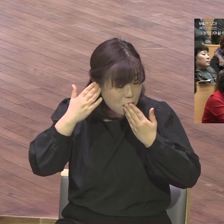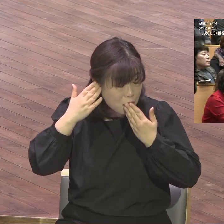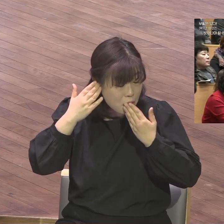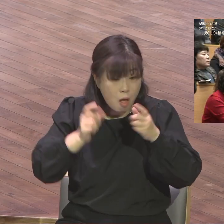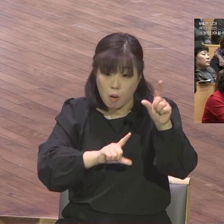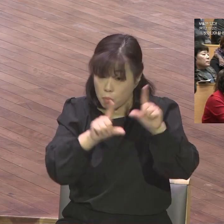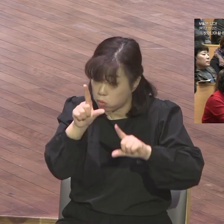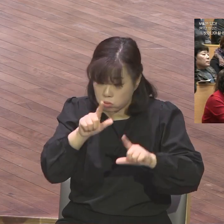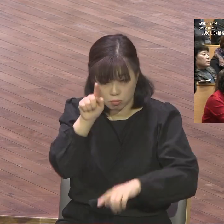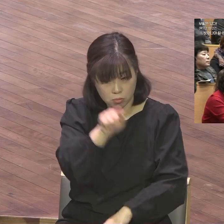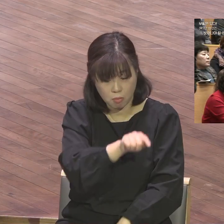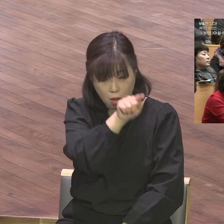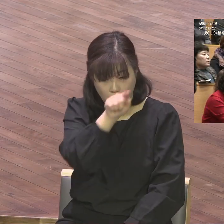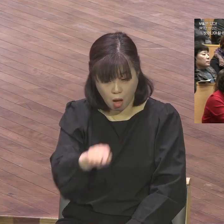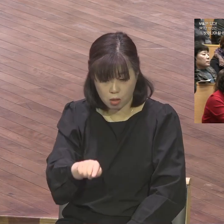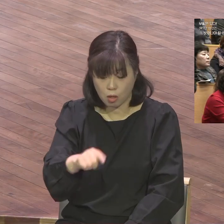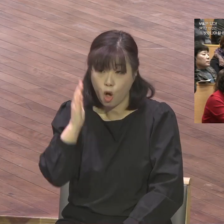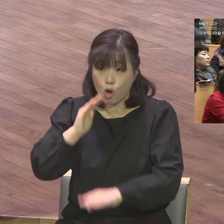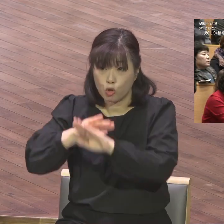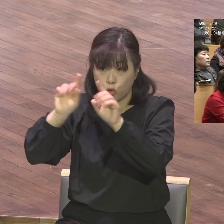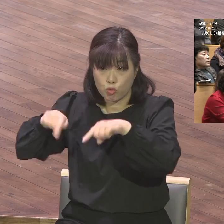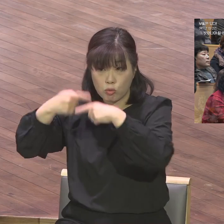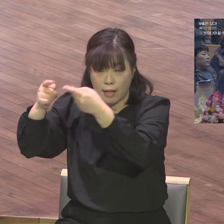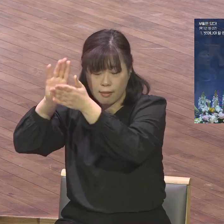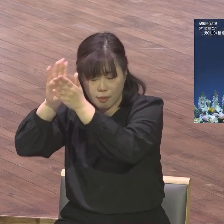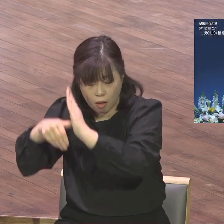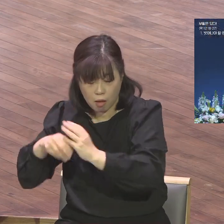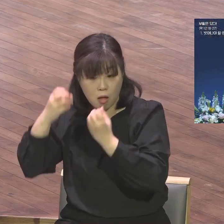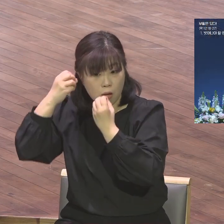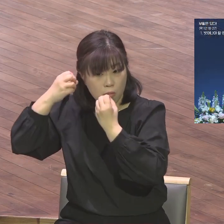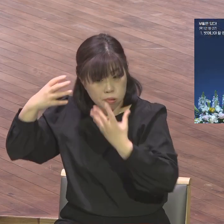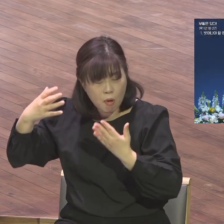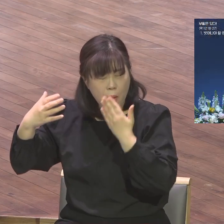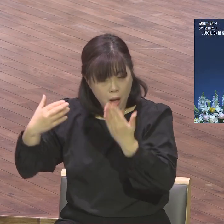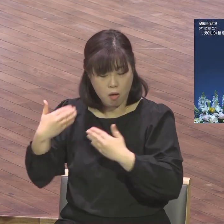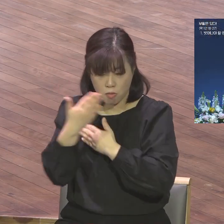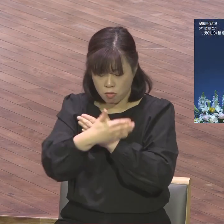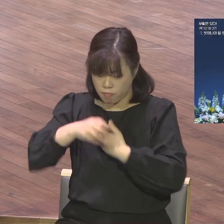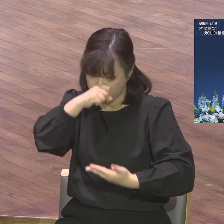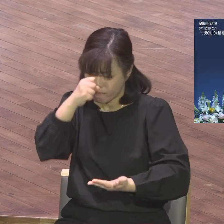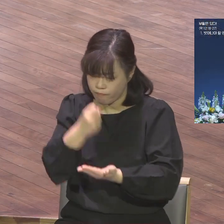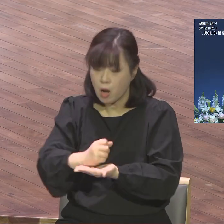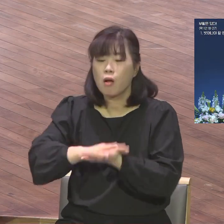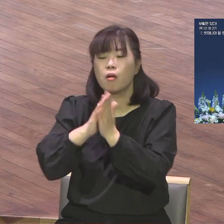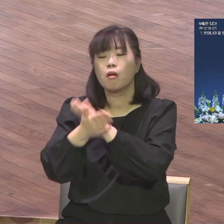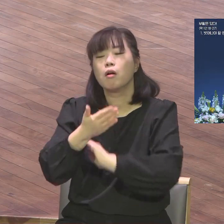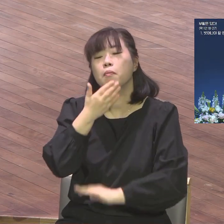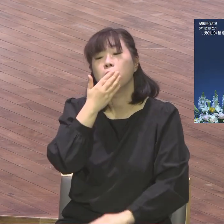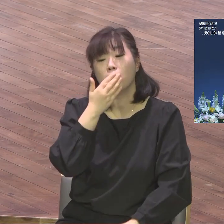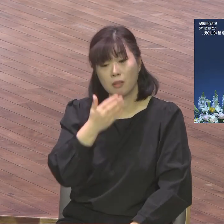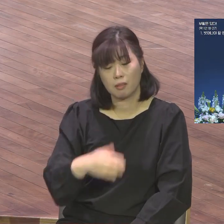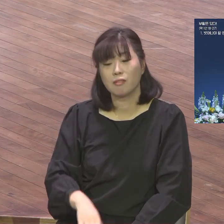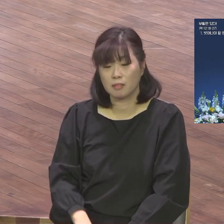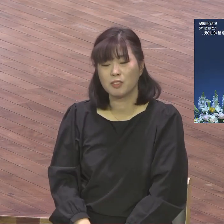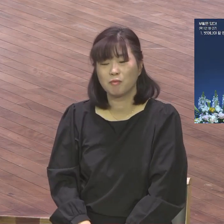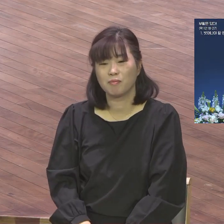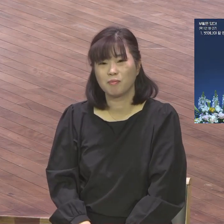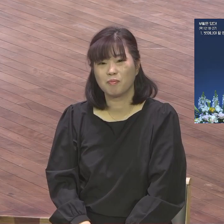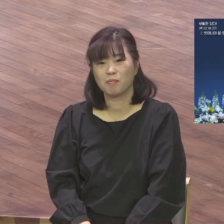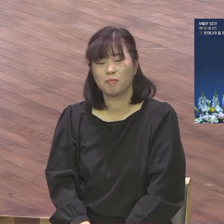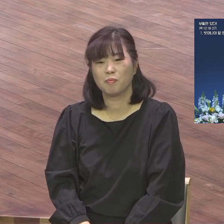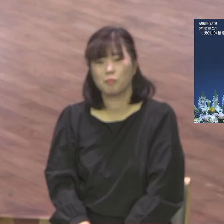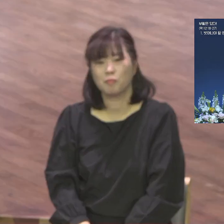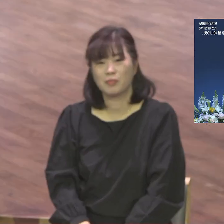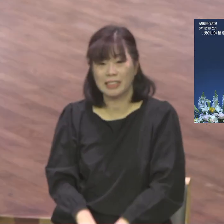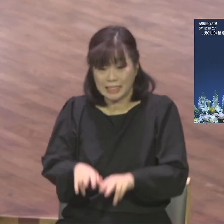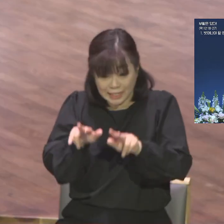이 변화가 이렇게 되는 거예요. 이 천국이에요. 지금 예수님 계시고 다윗도 있고 모세도 있고 믿음의 선진들이